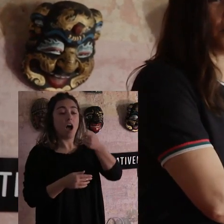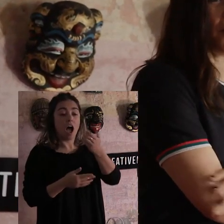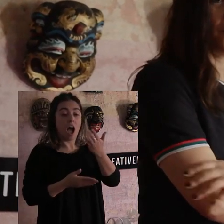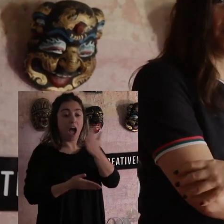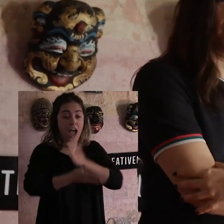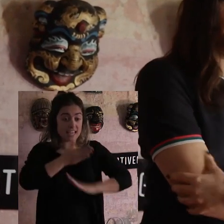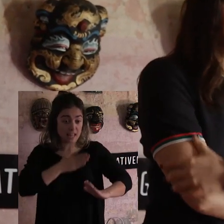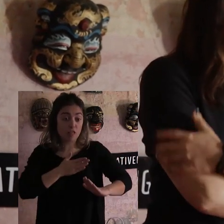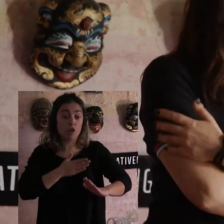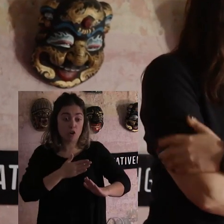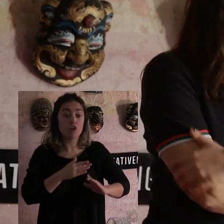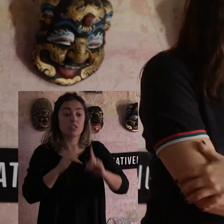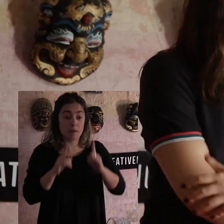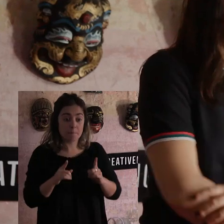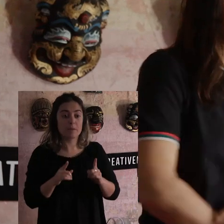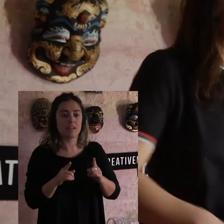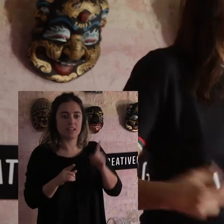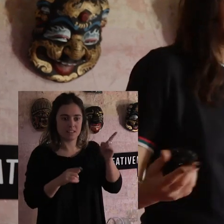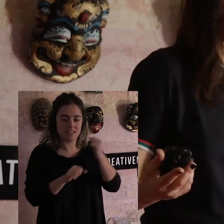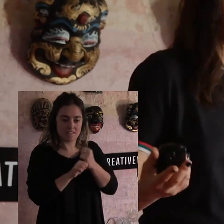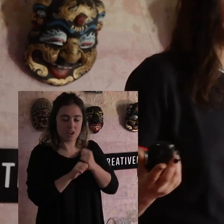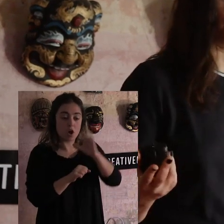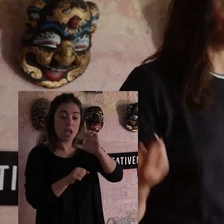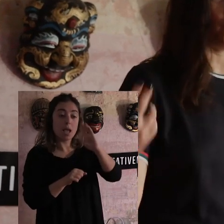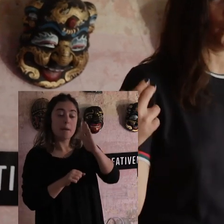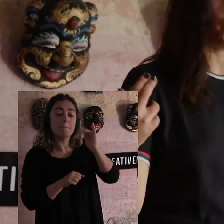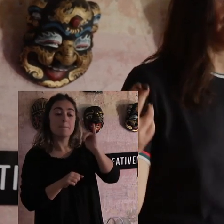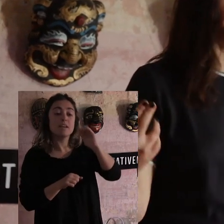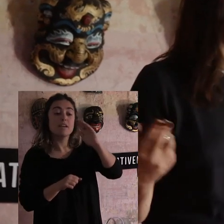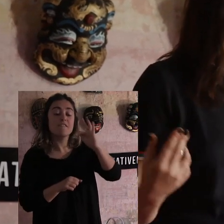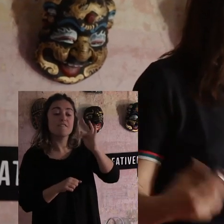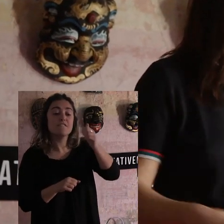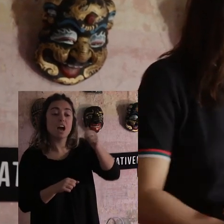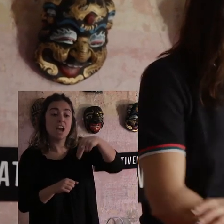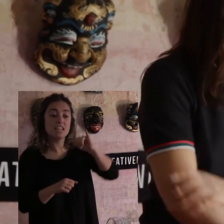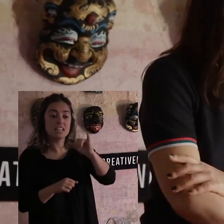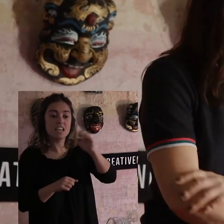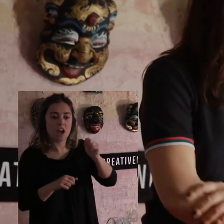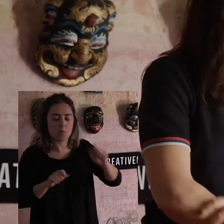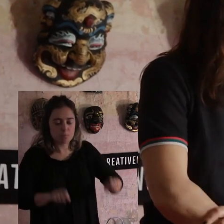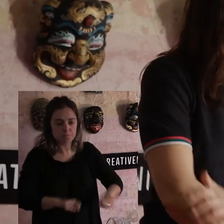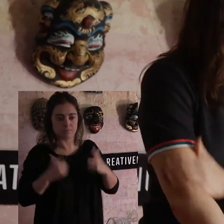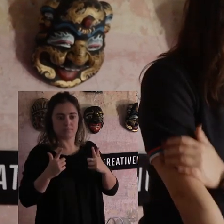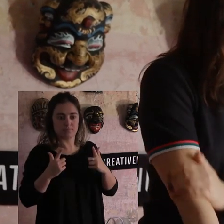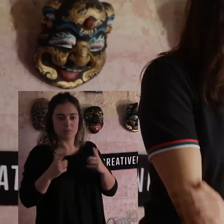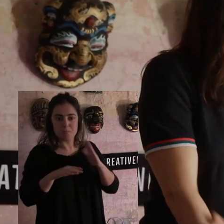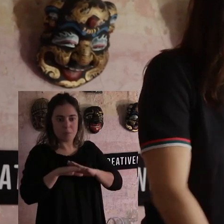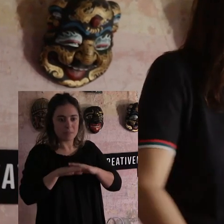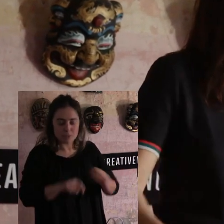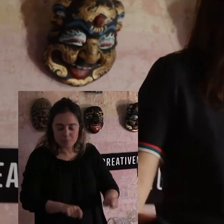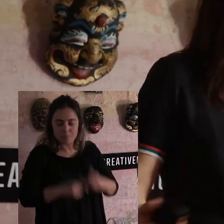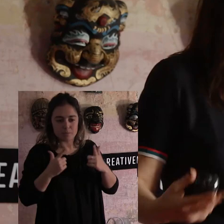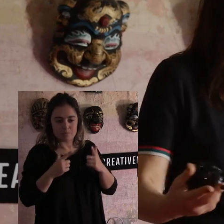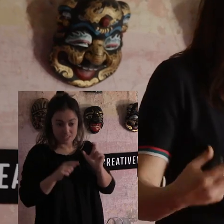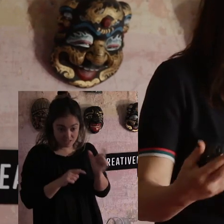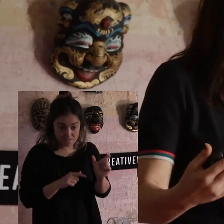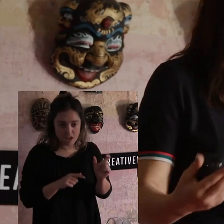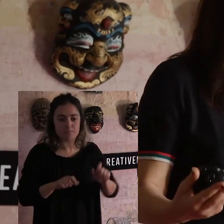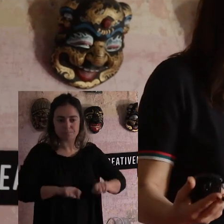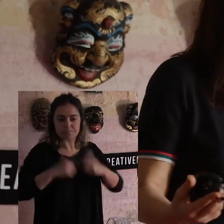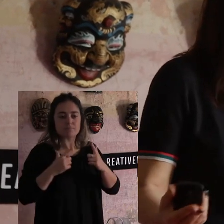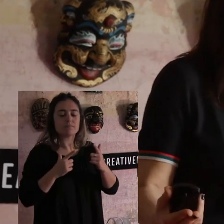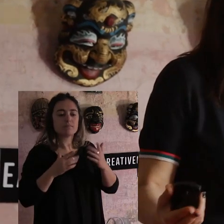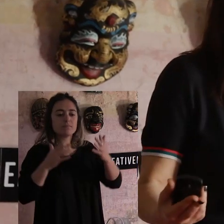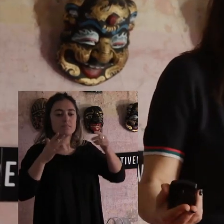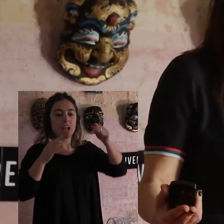este trabajo de epifanía que hago, que epifanía es revelación, lo tomo del lado de la revelación, es justamente el